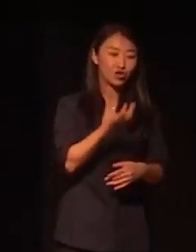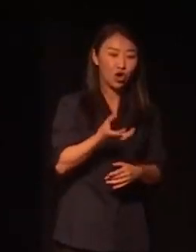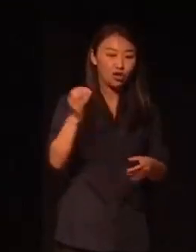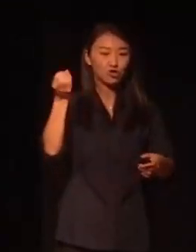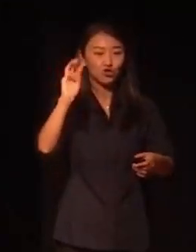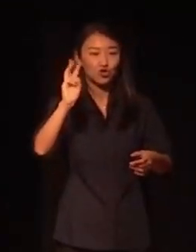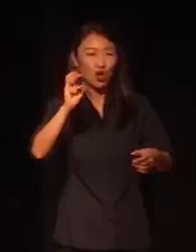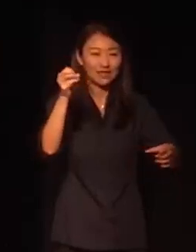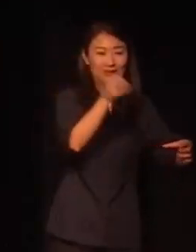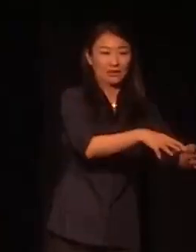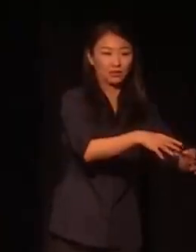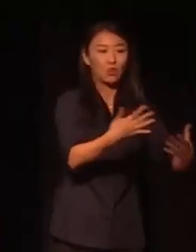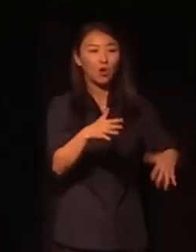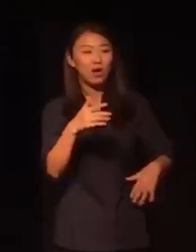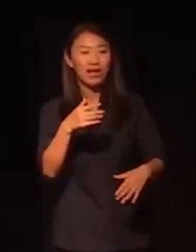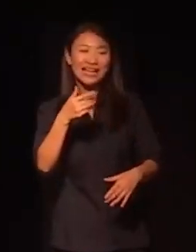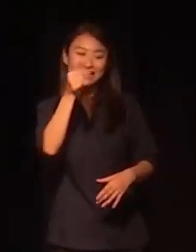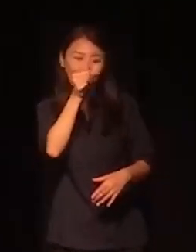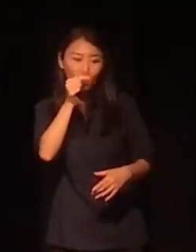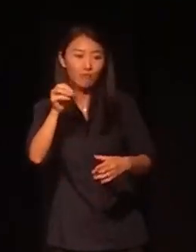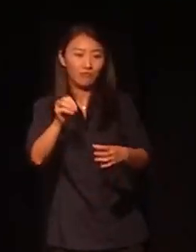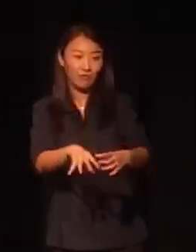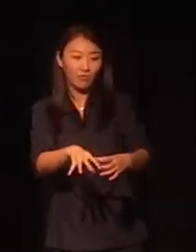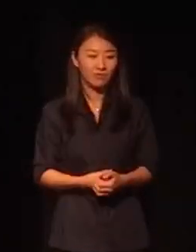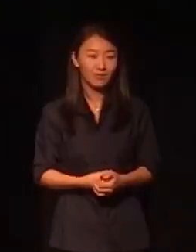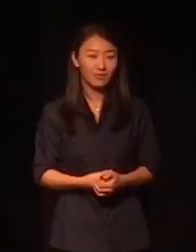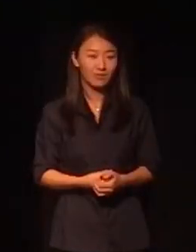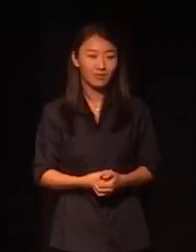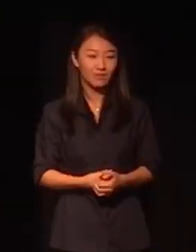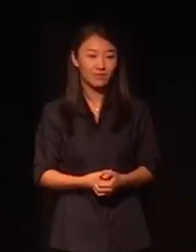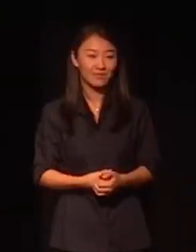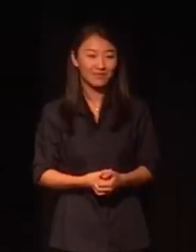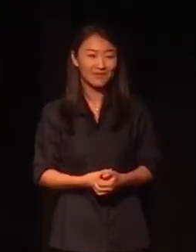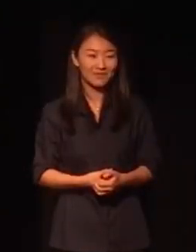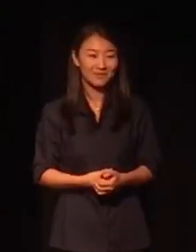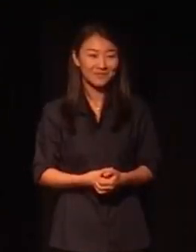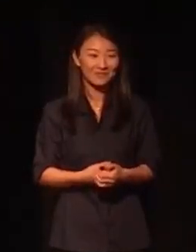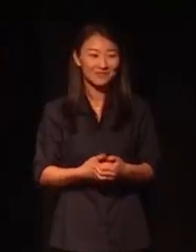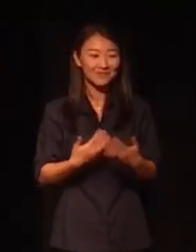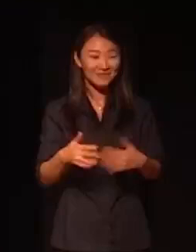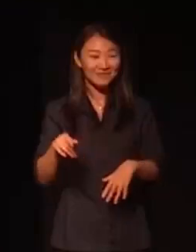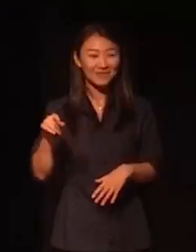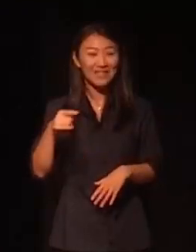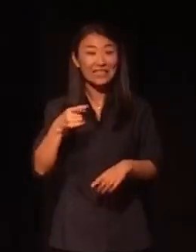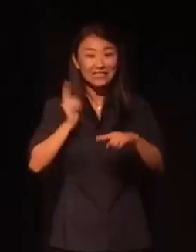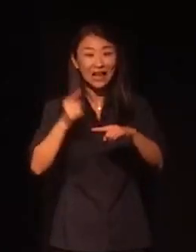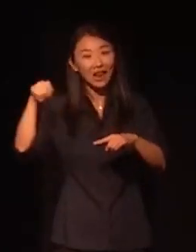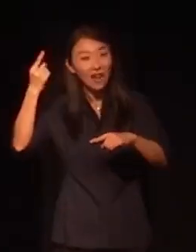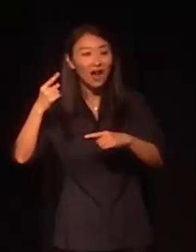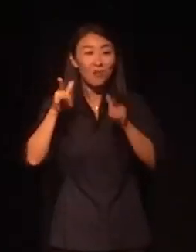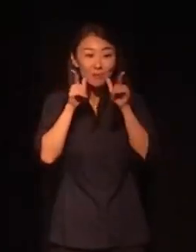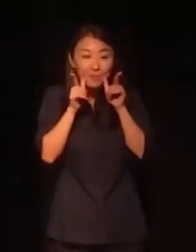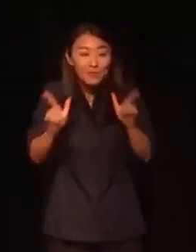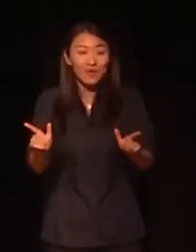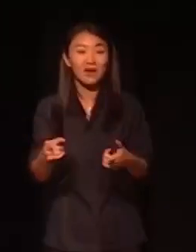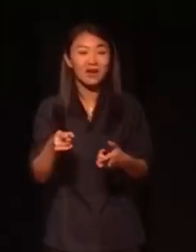or you can 油泡, oil scald. Say one of the favorite dishes that we have would be